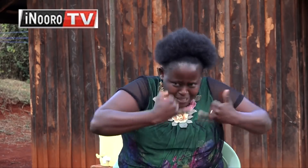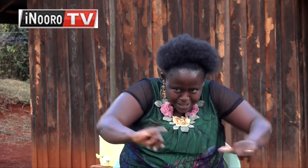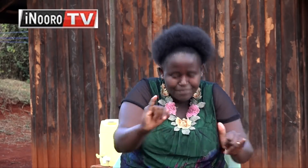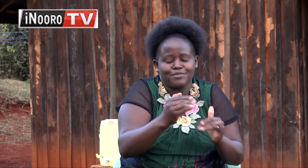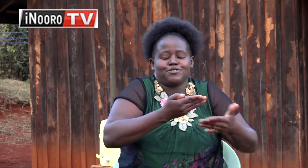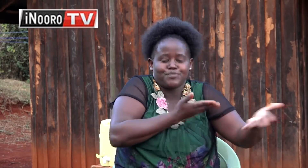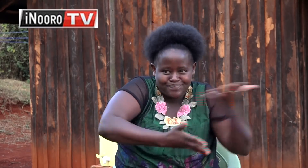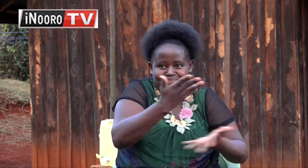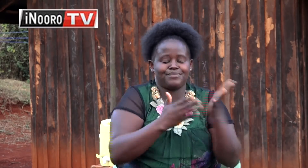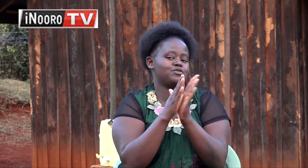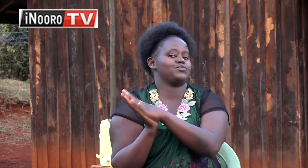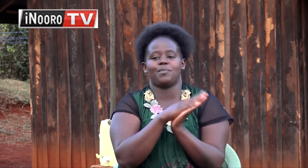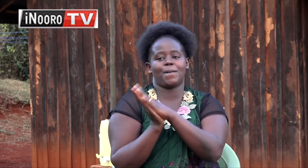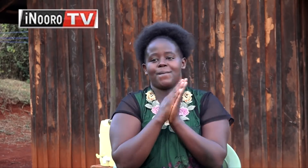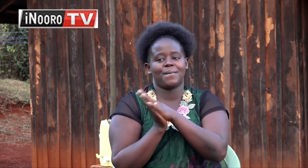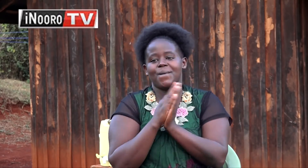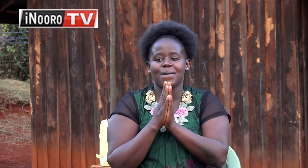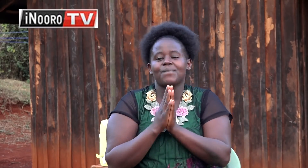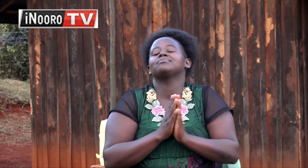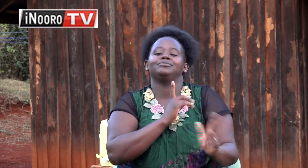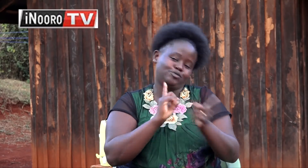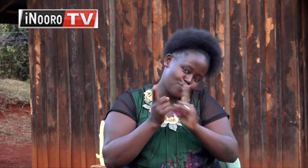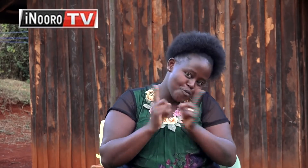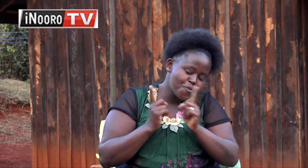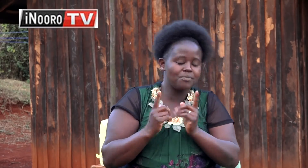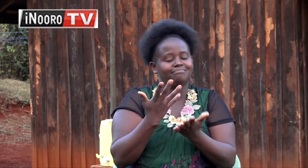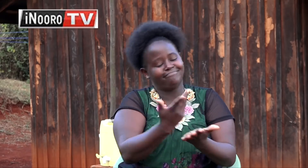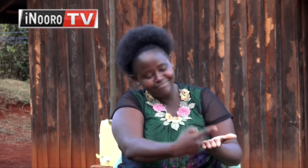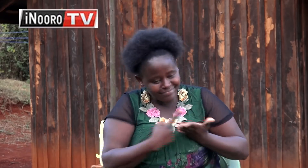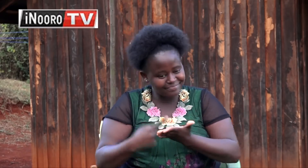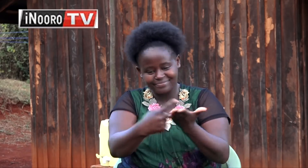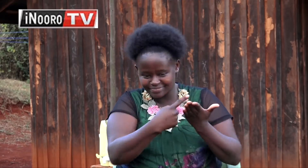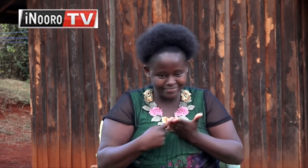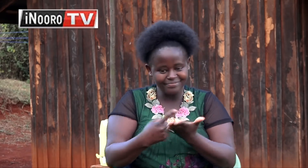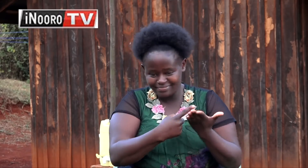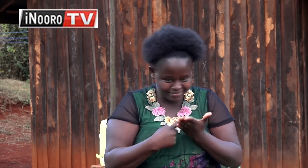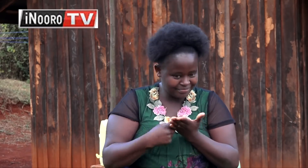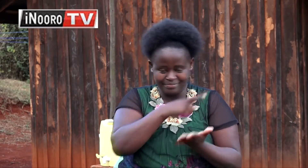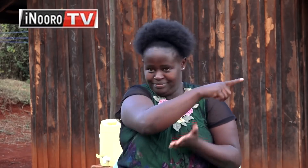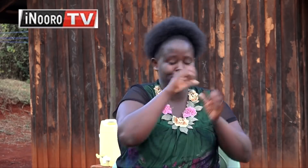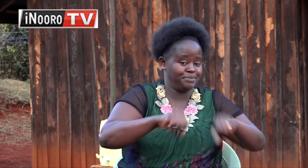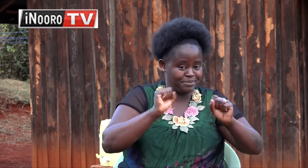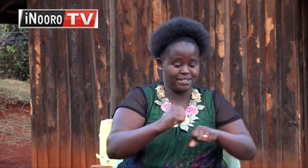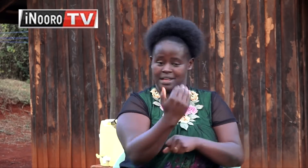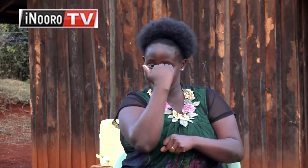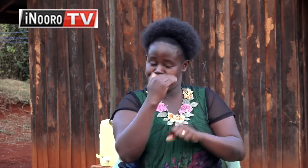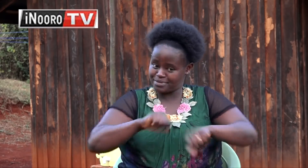wa guthia kihunjagia kiugo kia Ngai. So tukimenyana, tukigeithania,